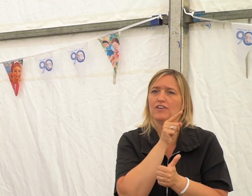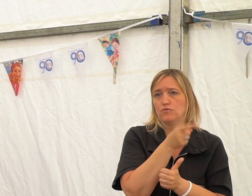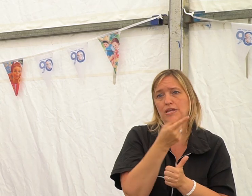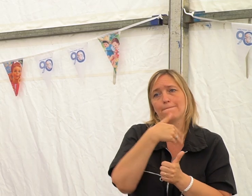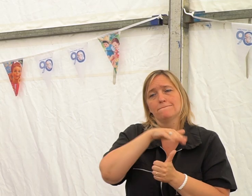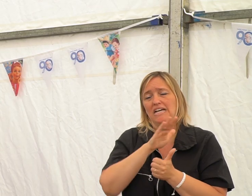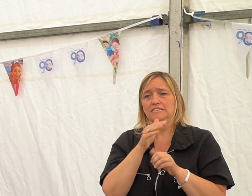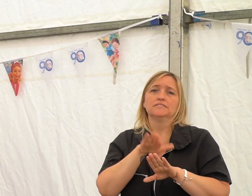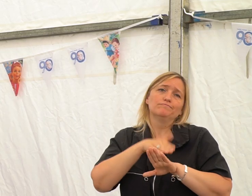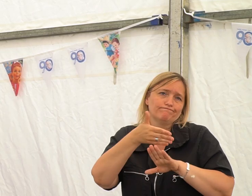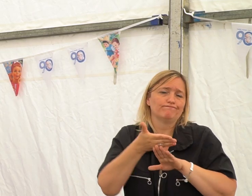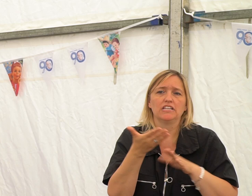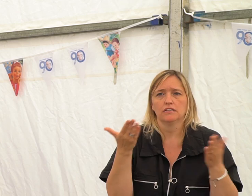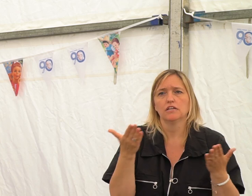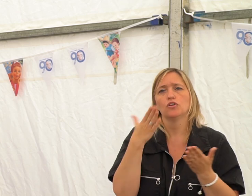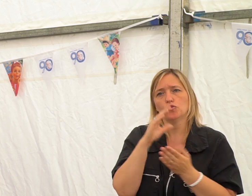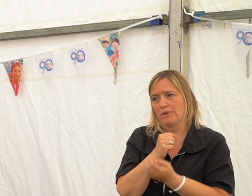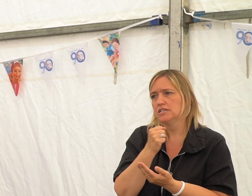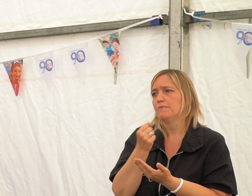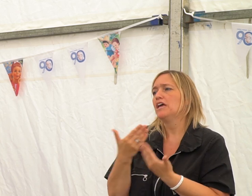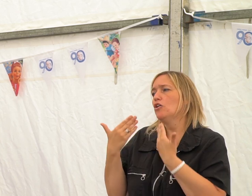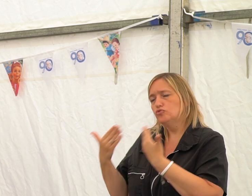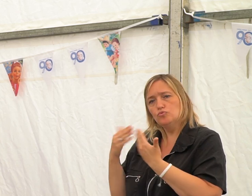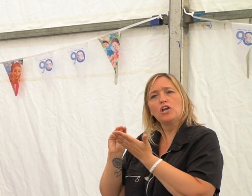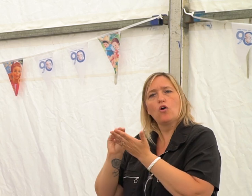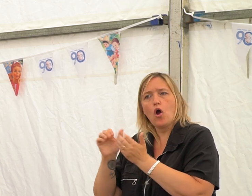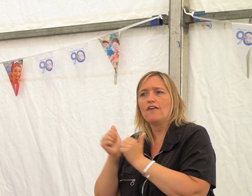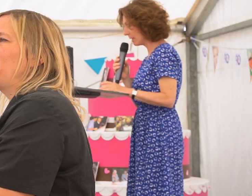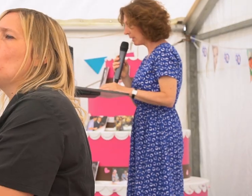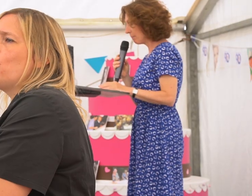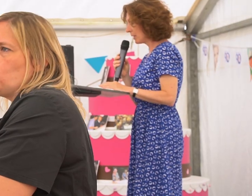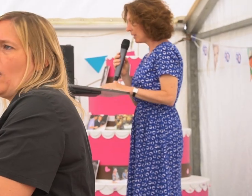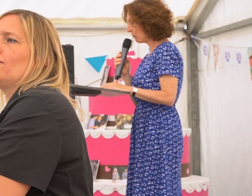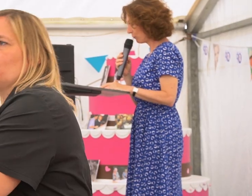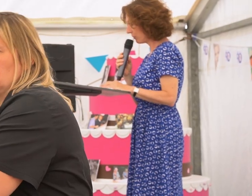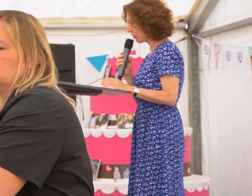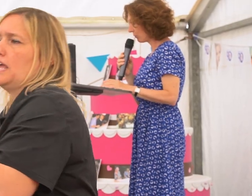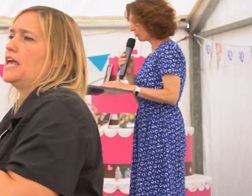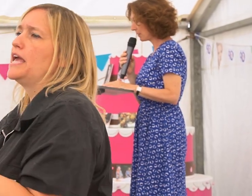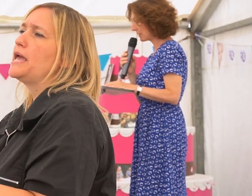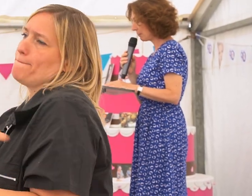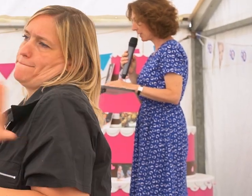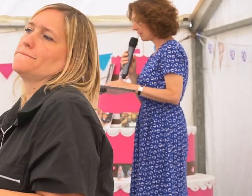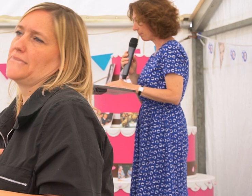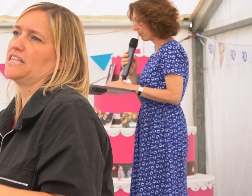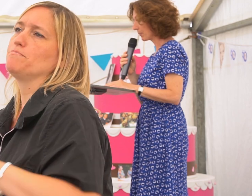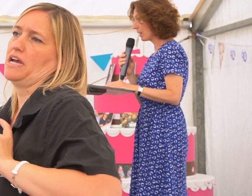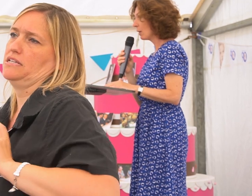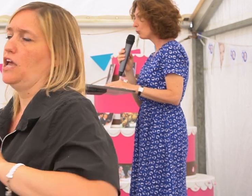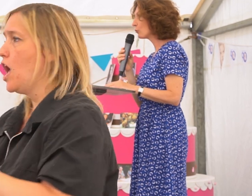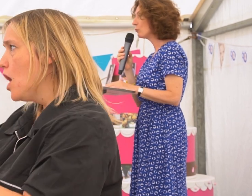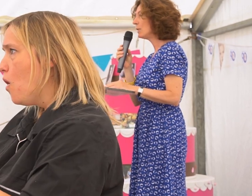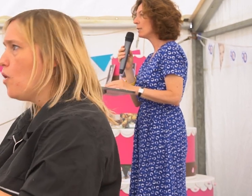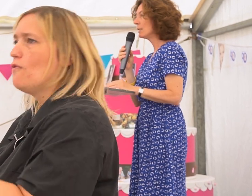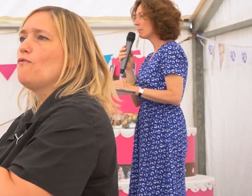aujourd'hui avec François et puis depuis toujours avec Madame Marlier depuis que je travaille chez Casterman. Ils font vivre l'œuvre de Marcel Marlier.